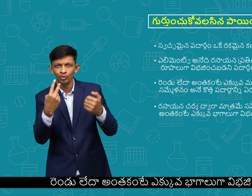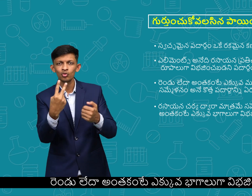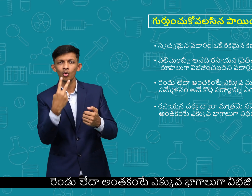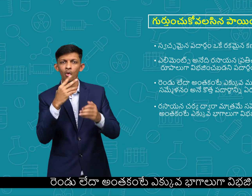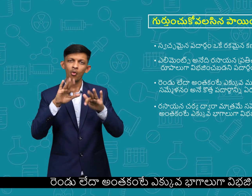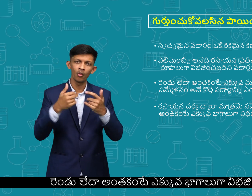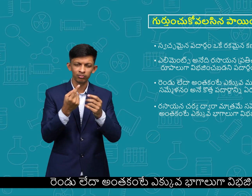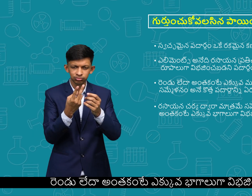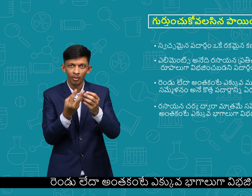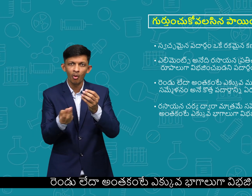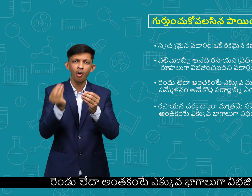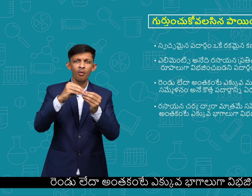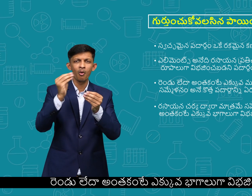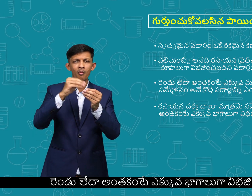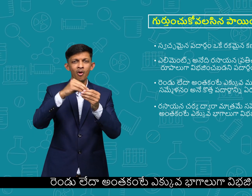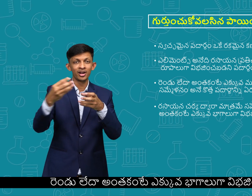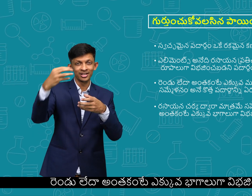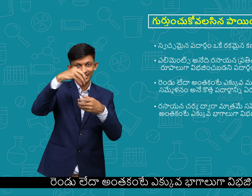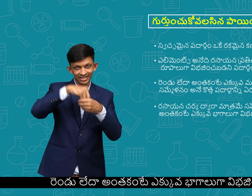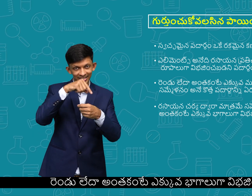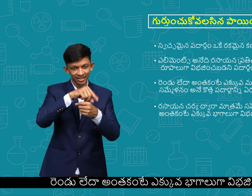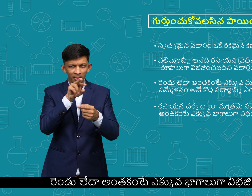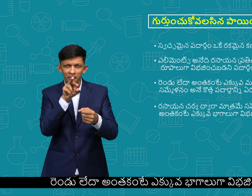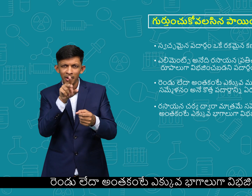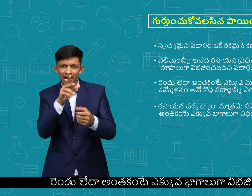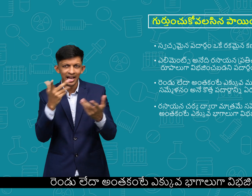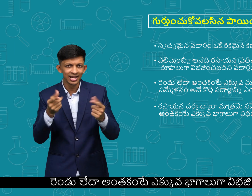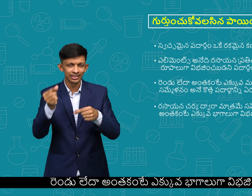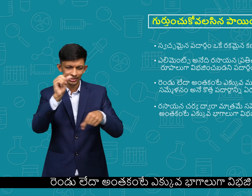లేదా అంతకంటే ఎక్కువ భాగాలుగా విభజించవచ్చు.